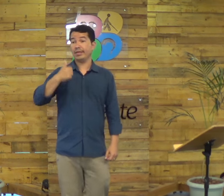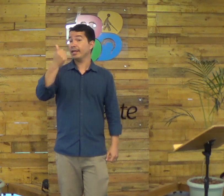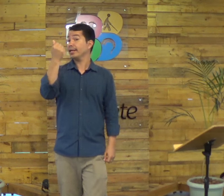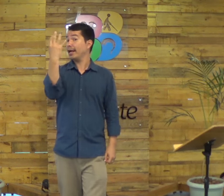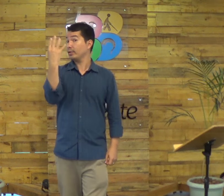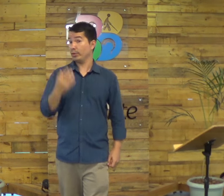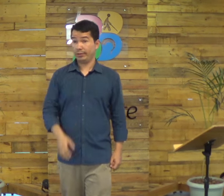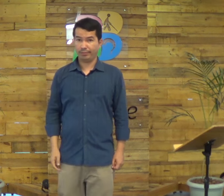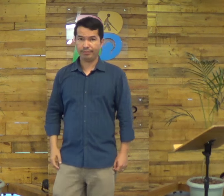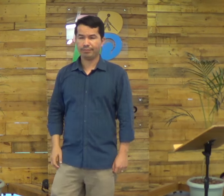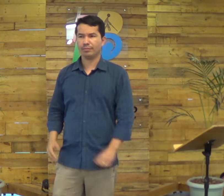14 anos.